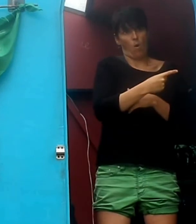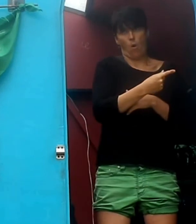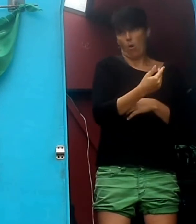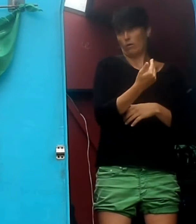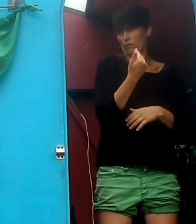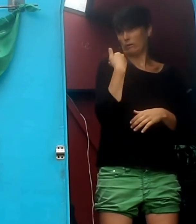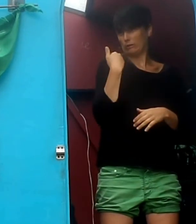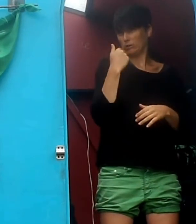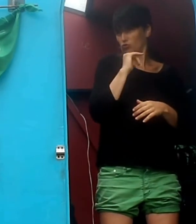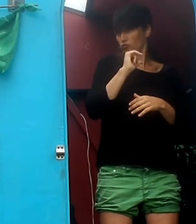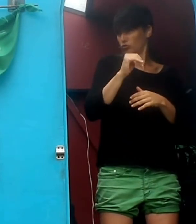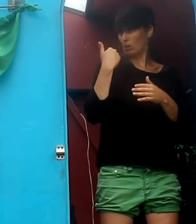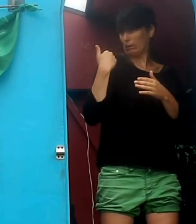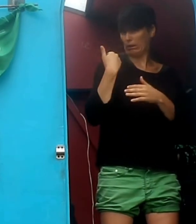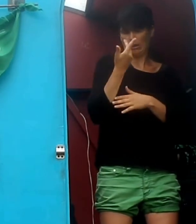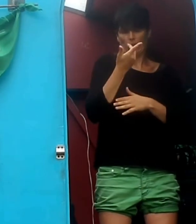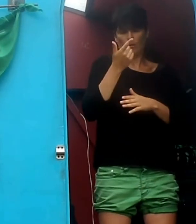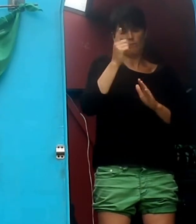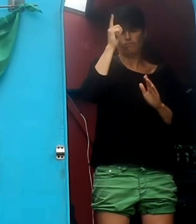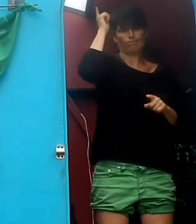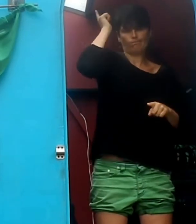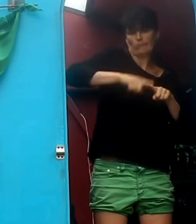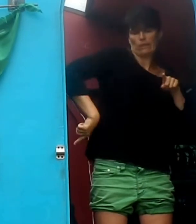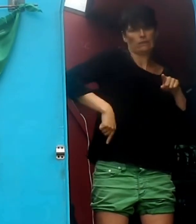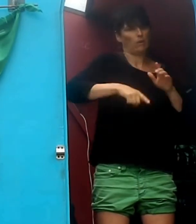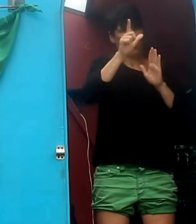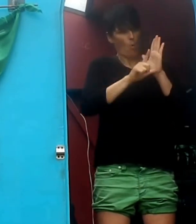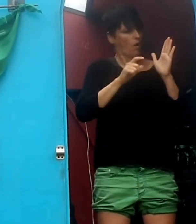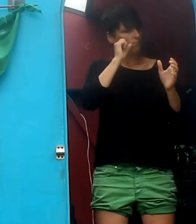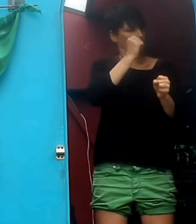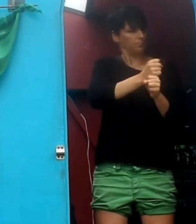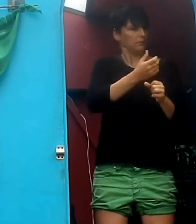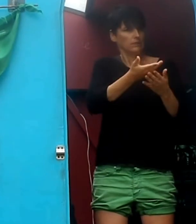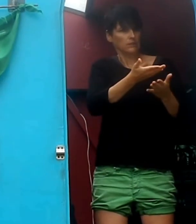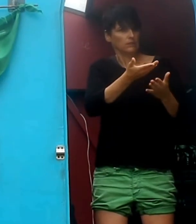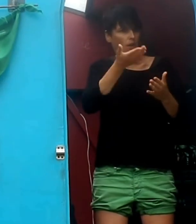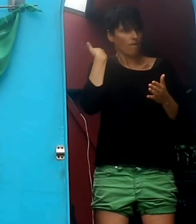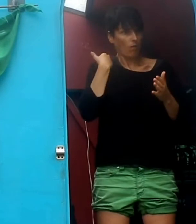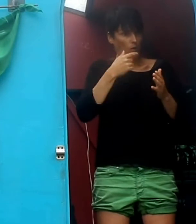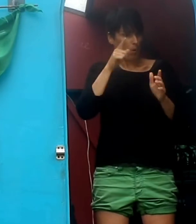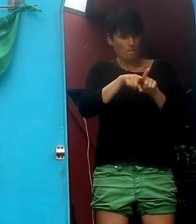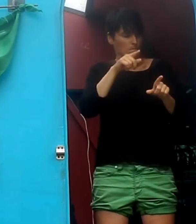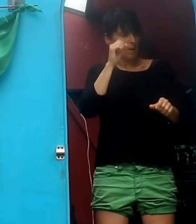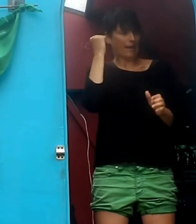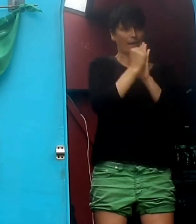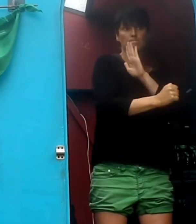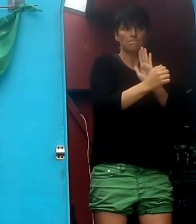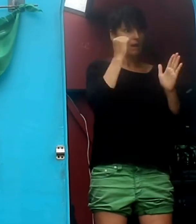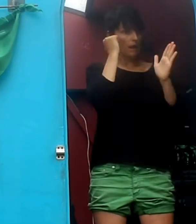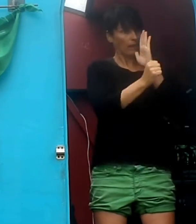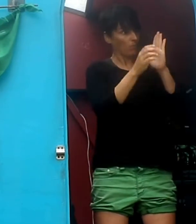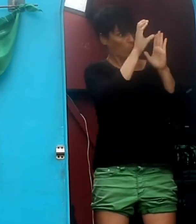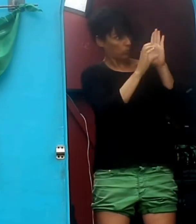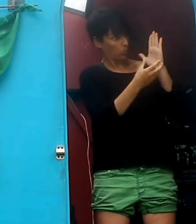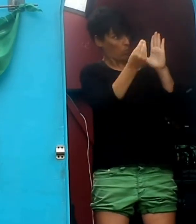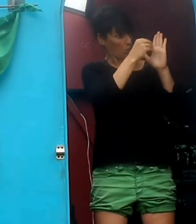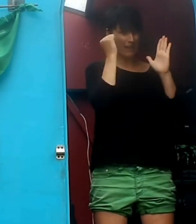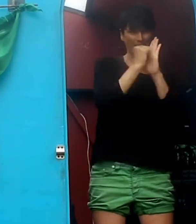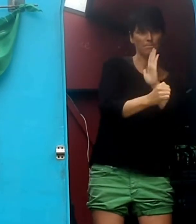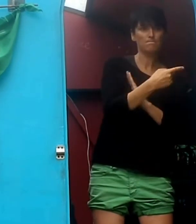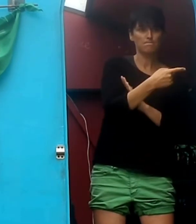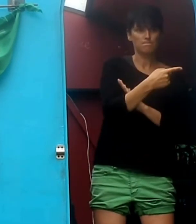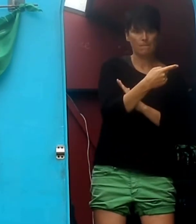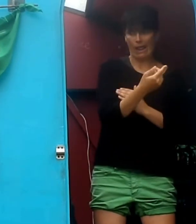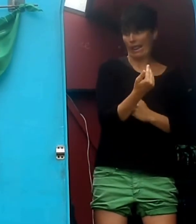complètement illégal, et c'était même un des pays du monde dans lequel il était le plus réprimé parce que c'était un crime constitutionnel. C'est juste dans les